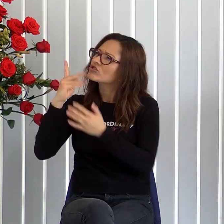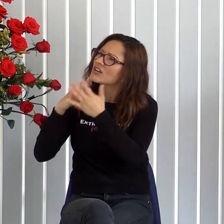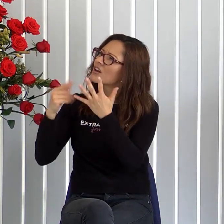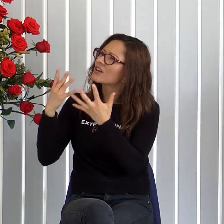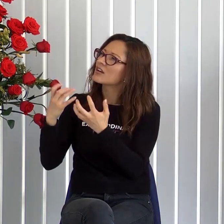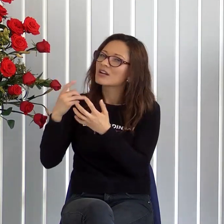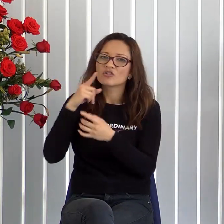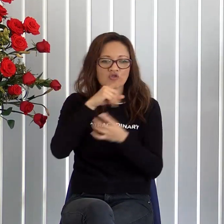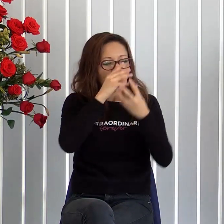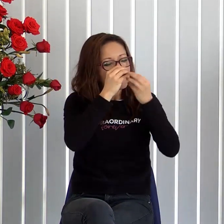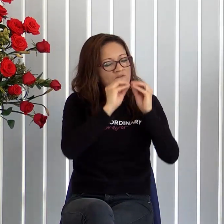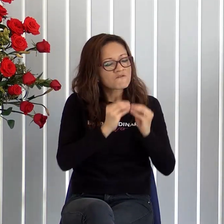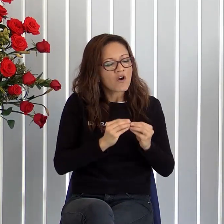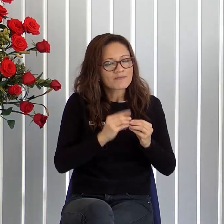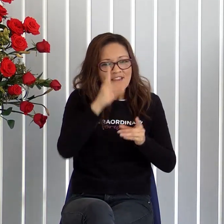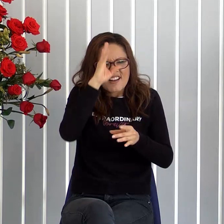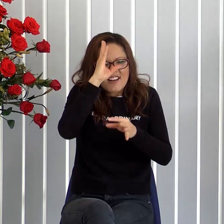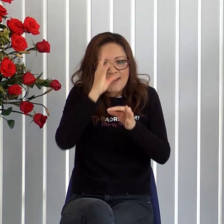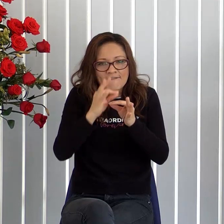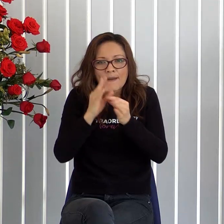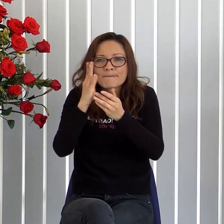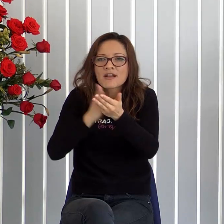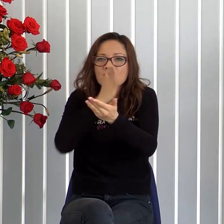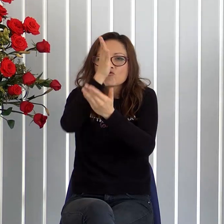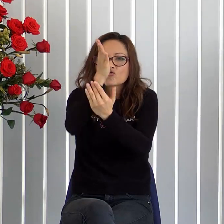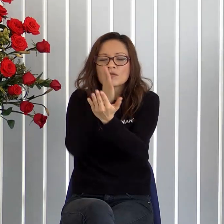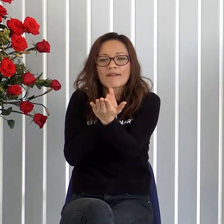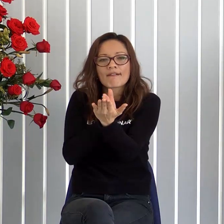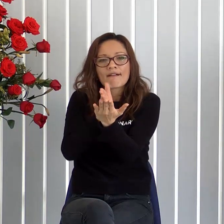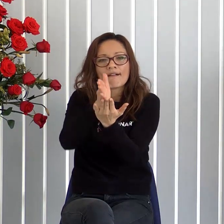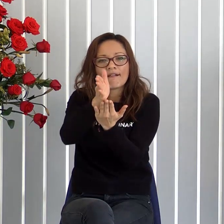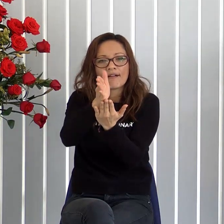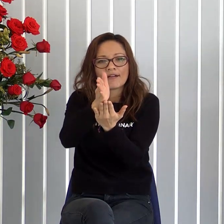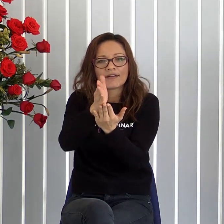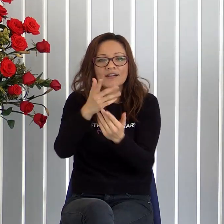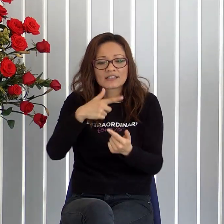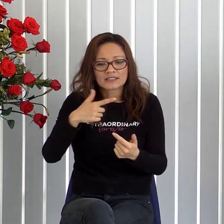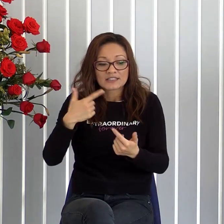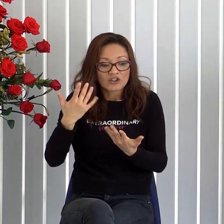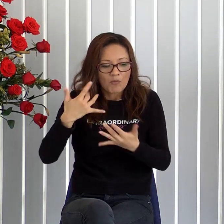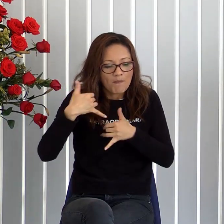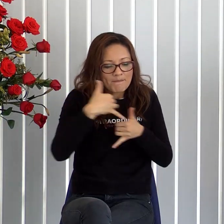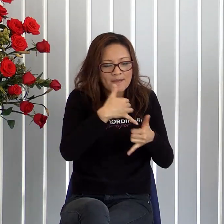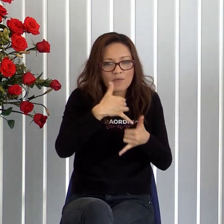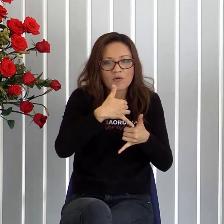de nosotros? Nuestros galardones para la eternidad. Y eso los ganamos ¿con qué?